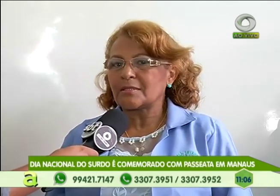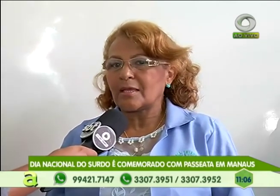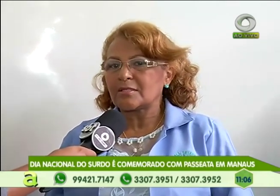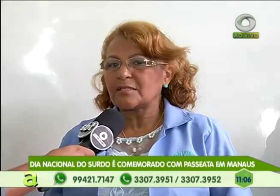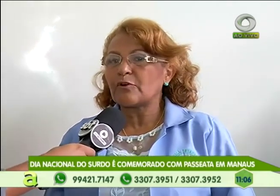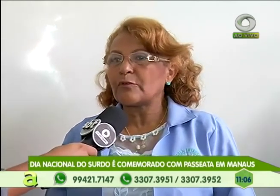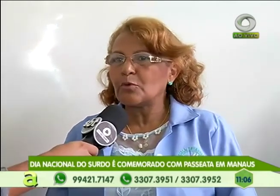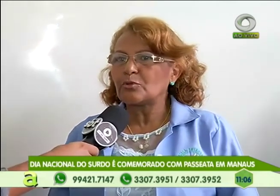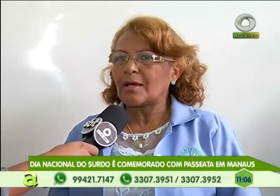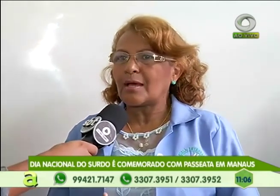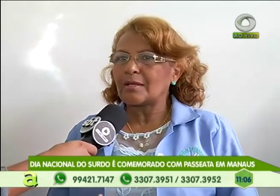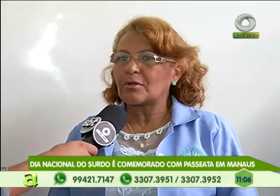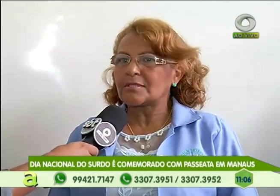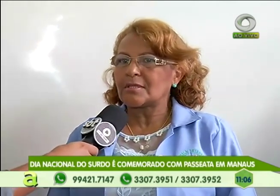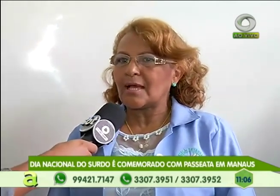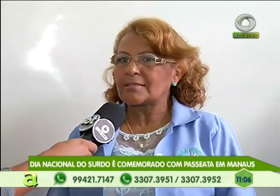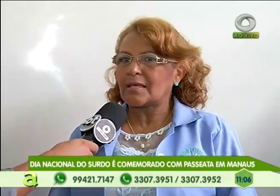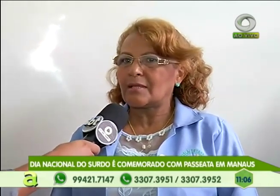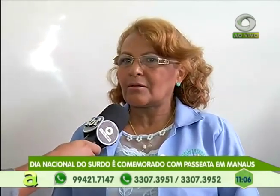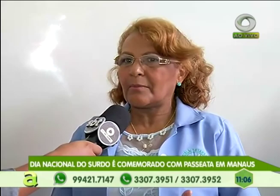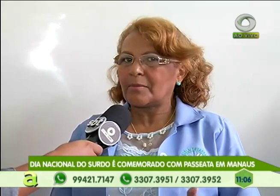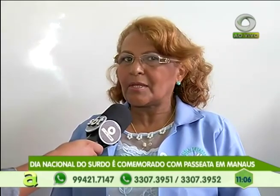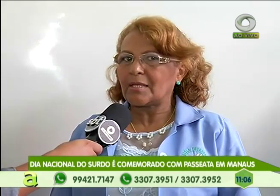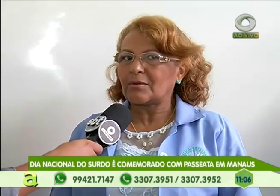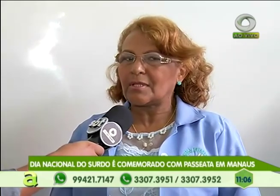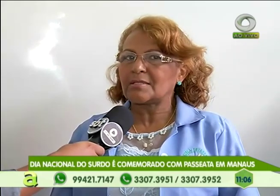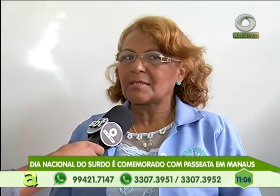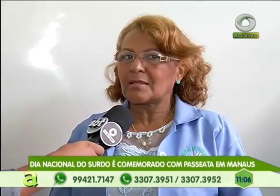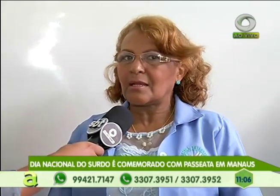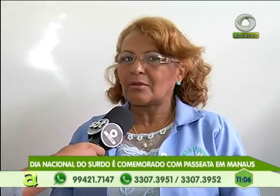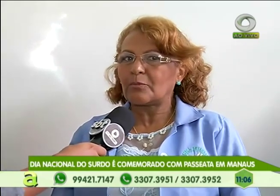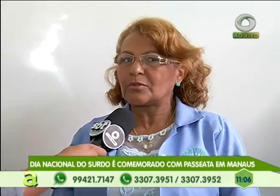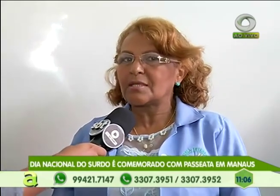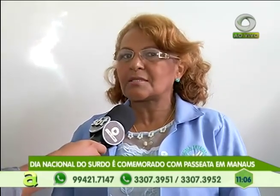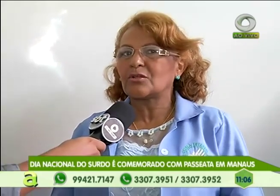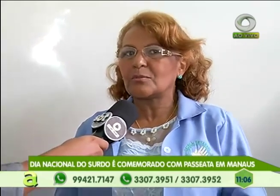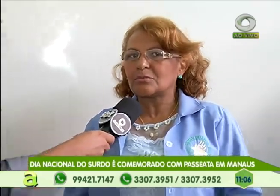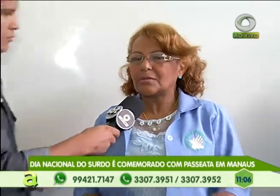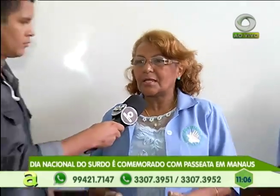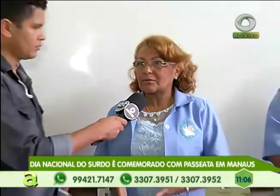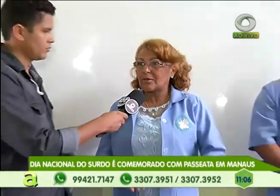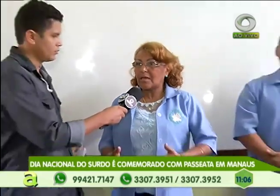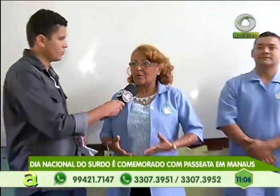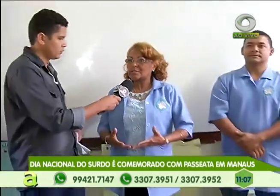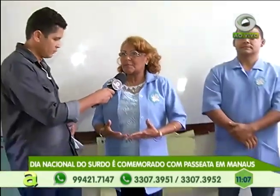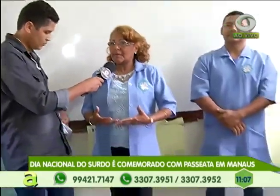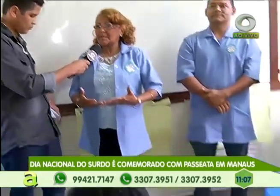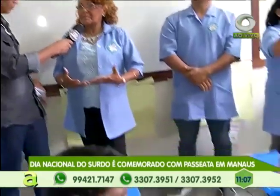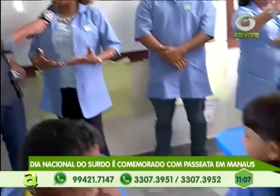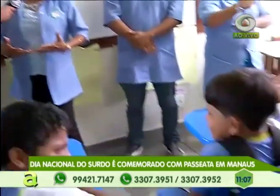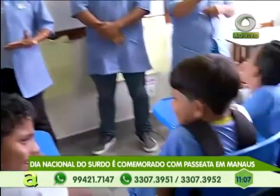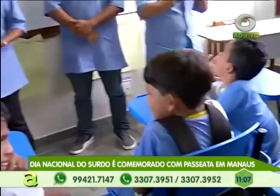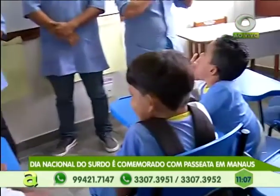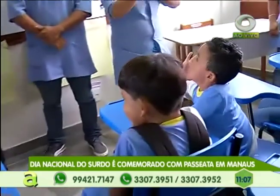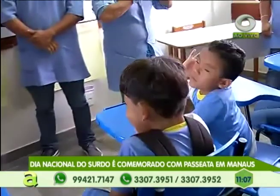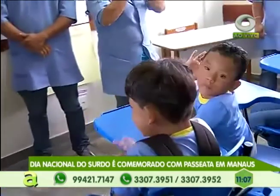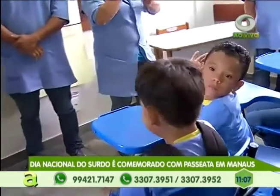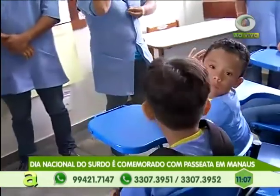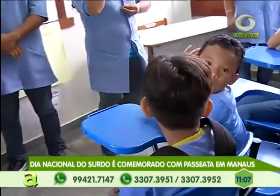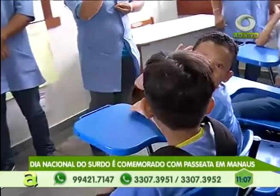desenvolvem muito a língua de sinais, que é a primeira língua deles, a língua portuguesa escrita como segunda língua. Então, é algo assim, pra eles, assim, que eles ficam muito eufórdios